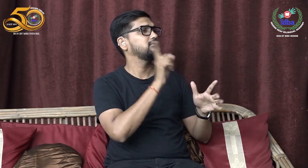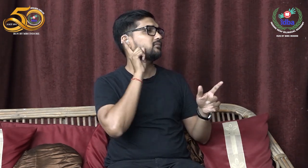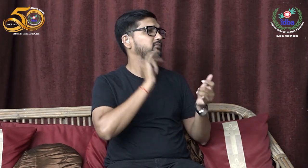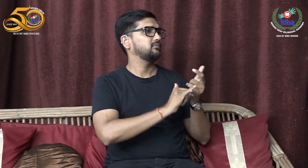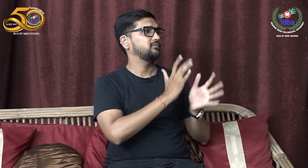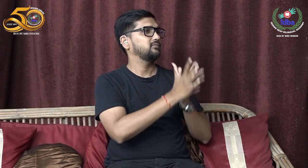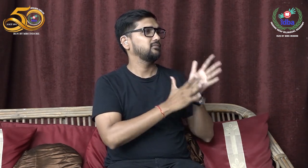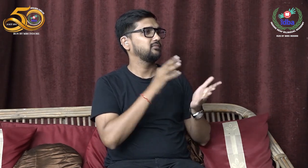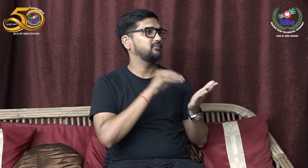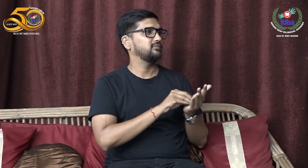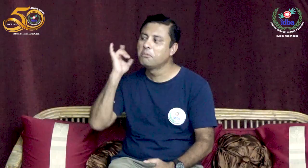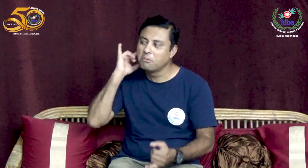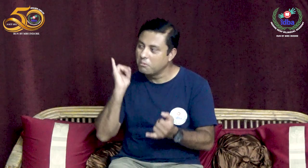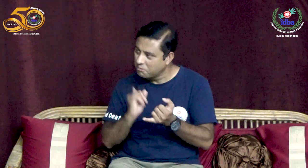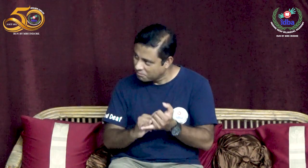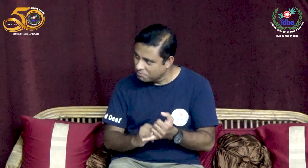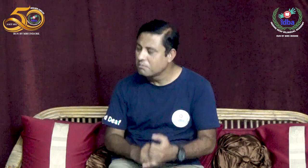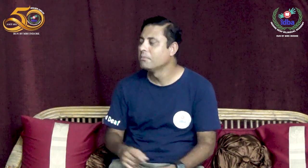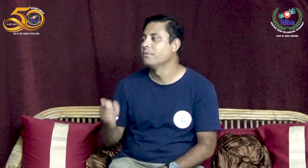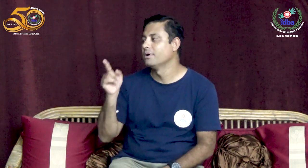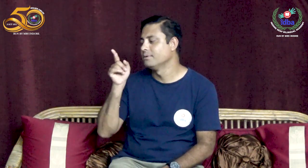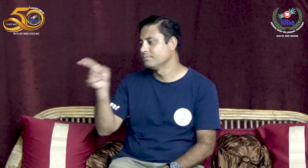मुझे देखा तो ऐसा साइन मुझे दिया। अच्छा,